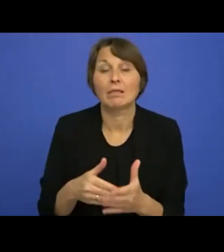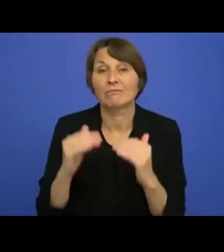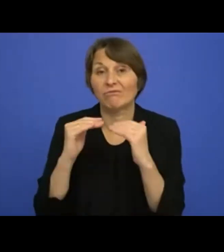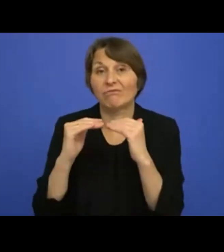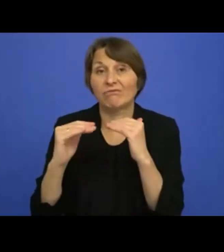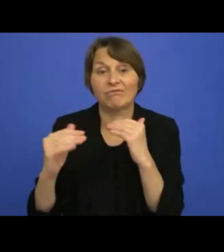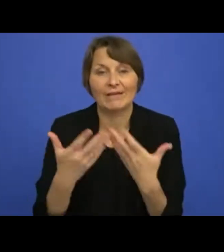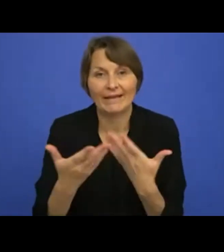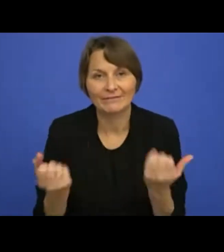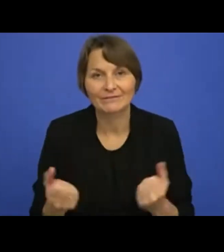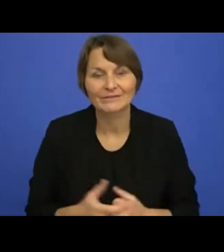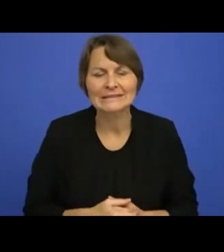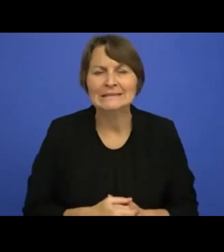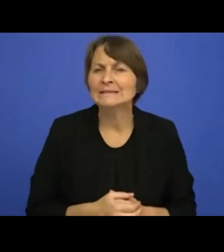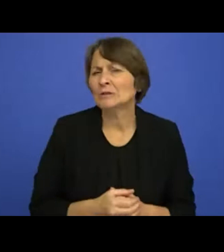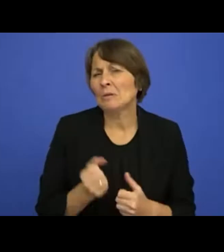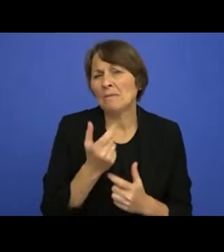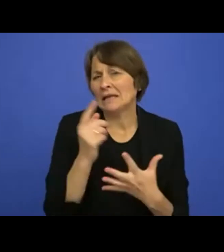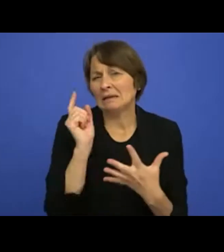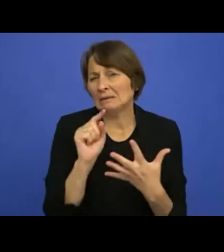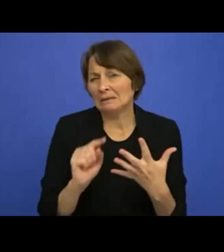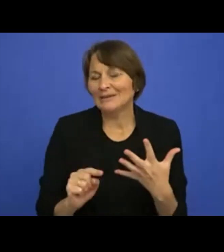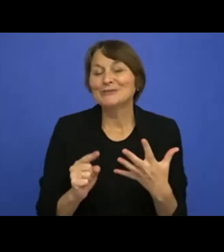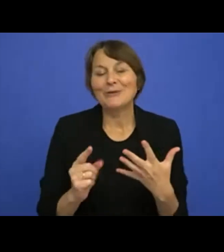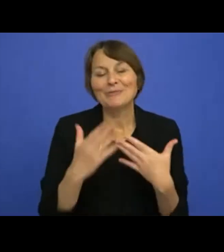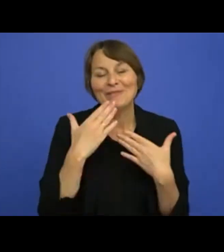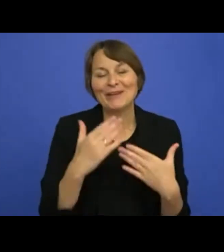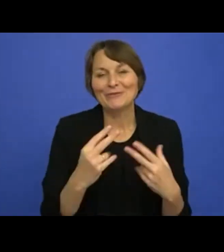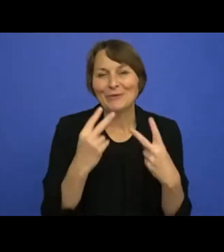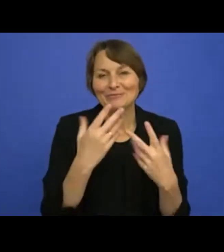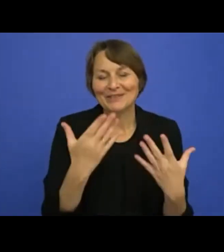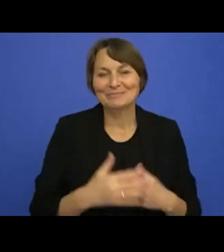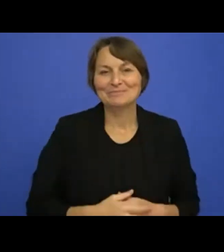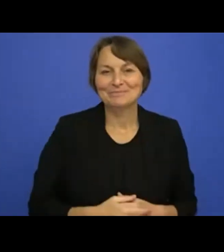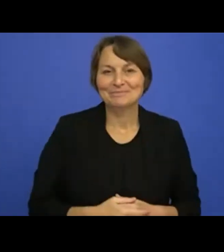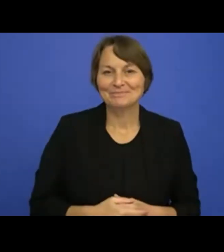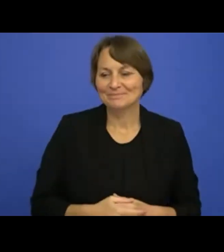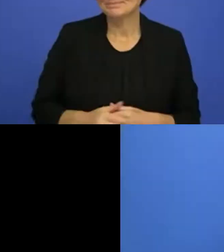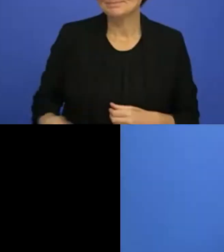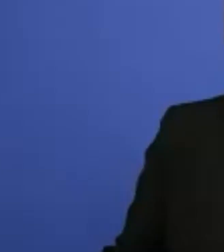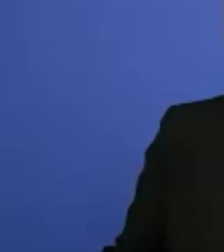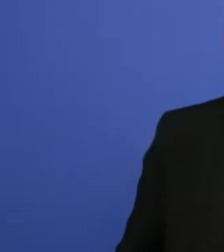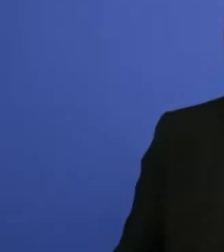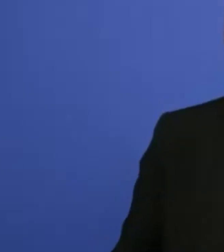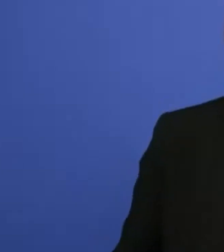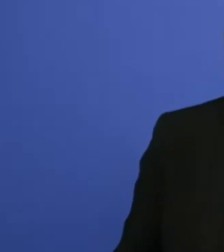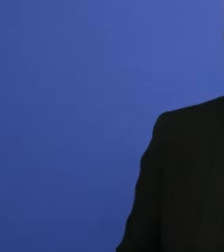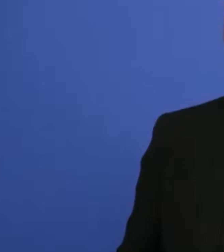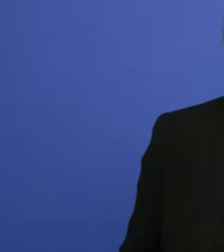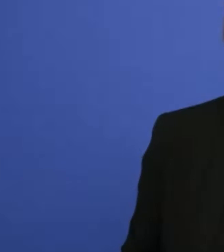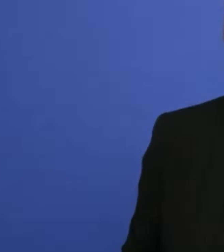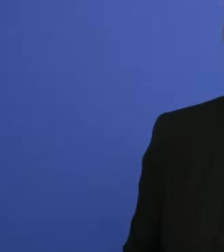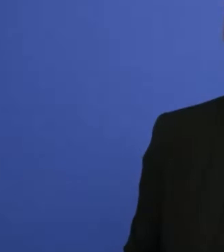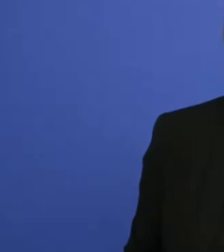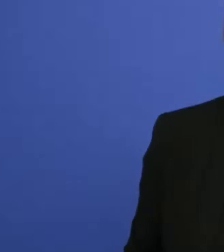environnement d'apprentissage enrichi. Et comme je l'ai déjà dit, il y a beaucoup différents projets, donc je ne vais pas m'attarder plus longtemps.